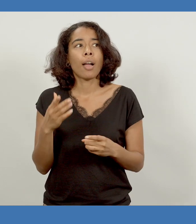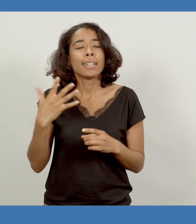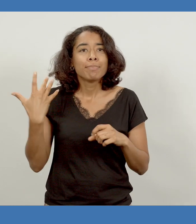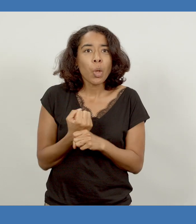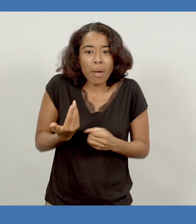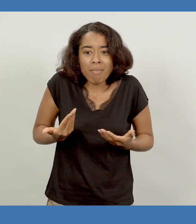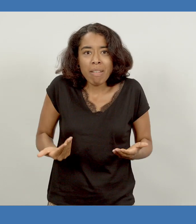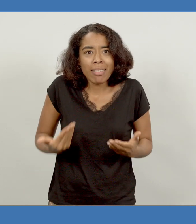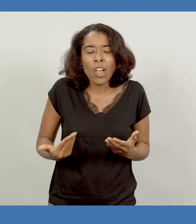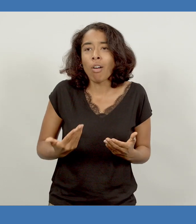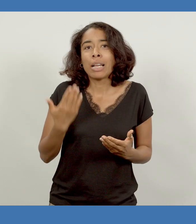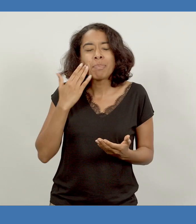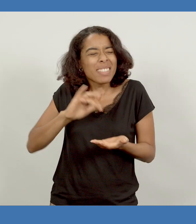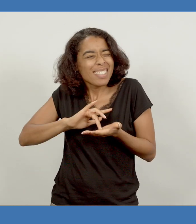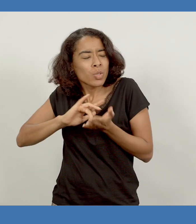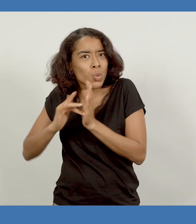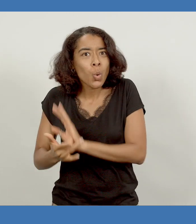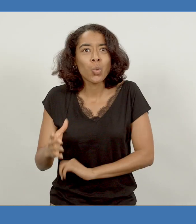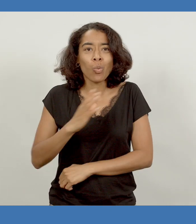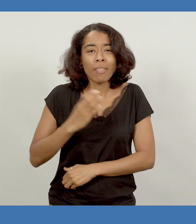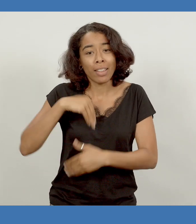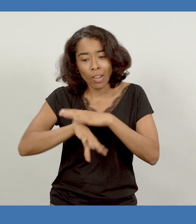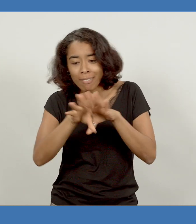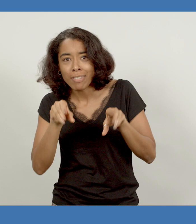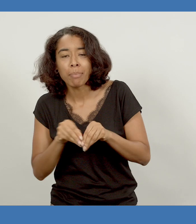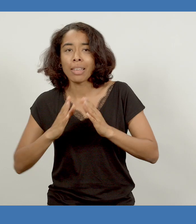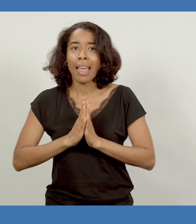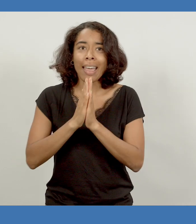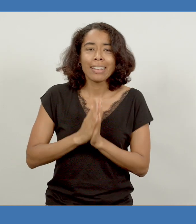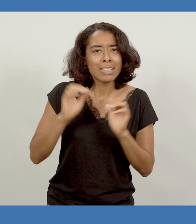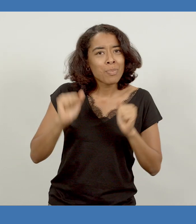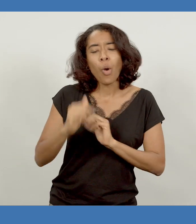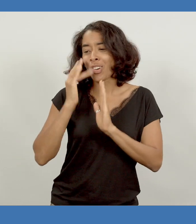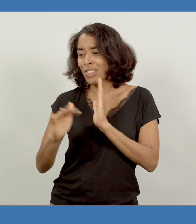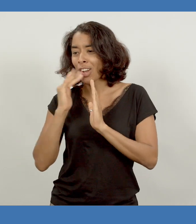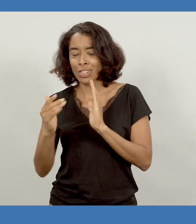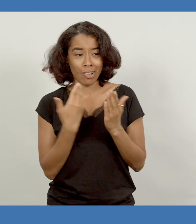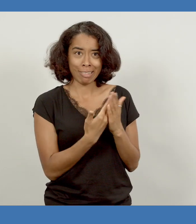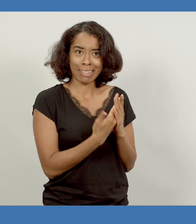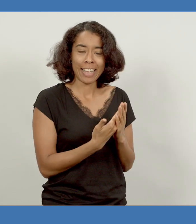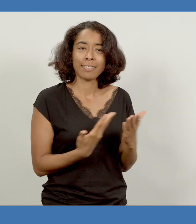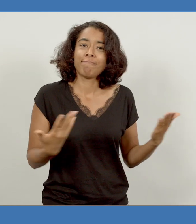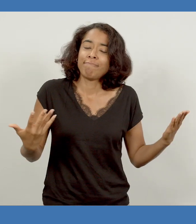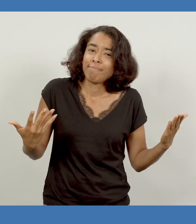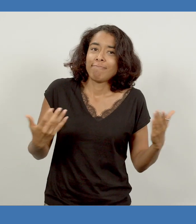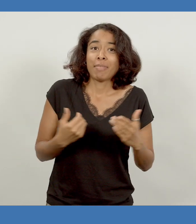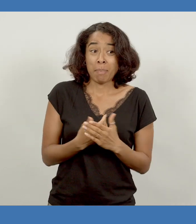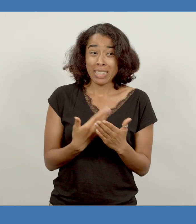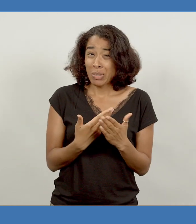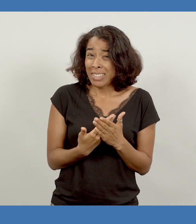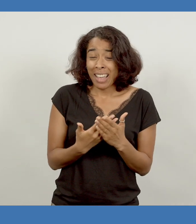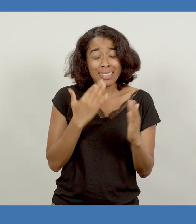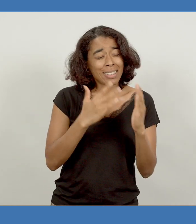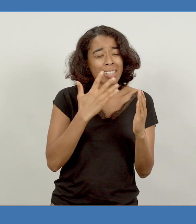génial si nous avions une version moderne de ces psaumes pour pouvoir les chanter en famille et dans nos églises, car ce sont